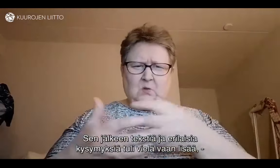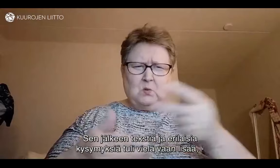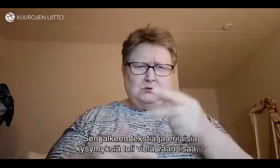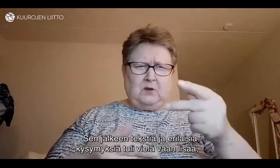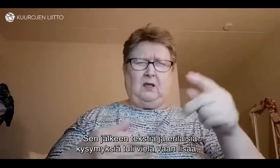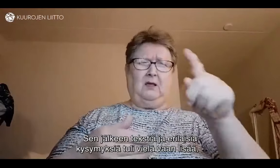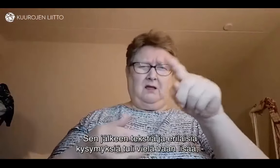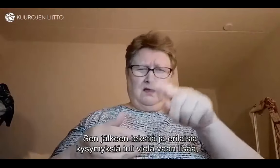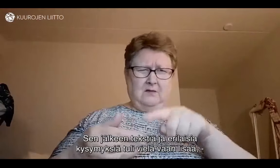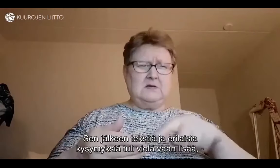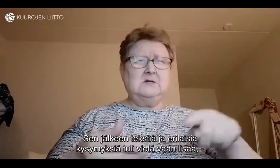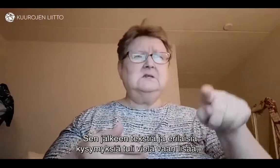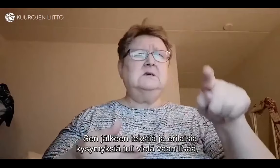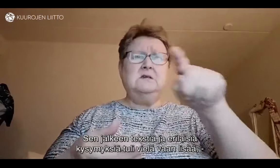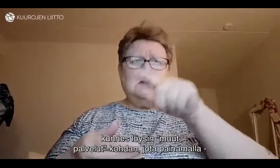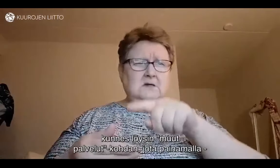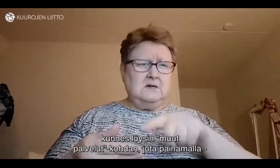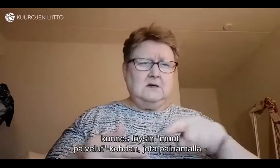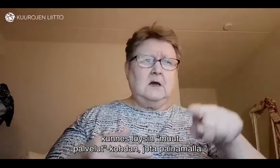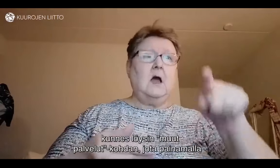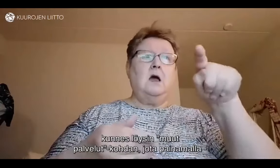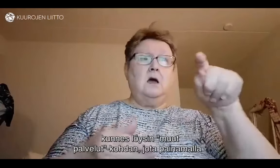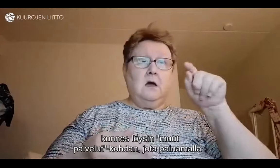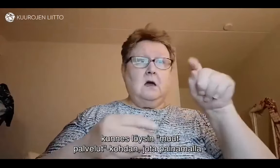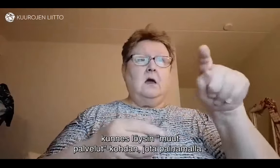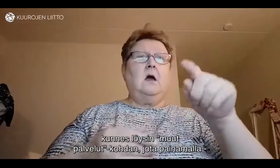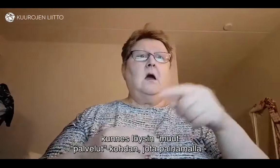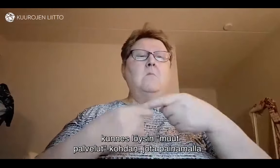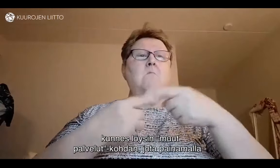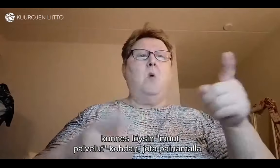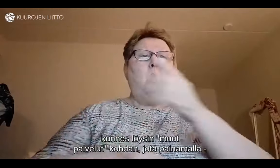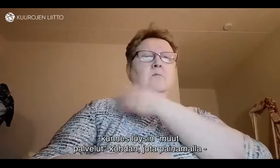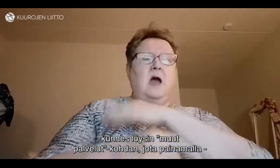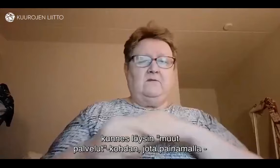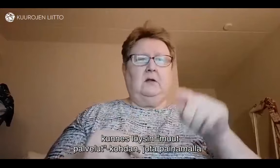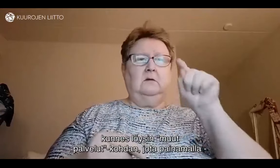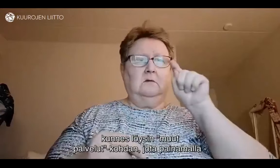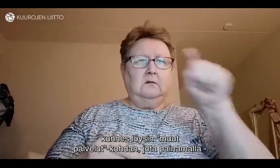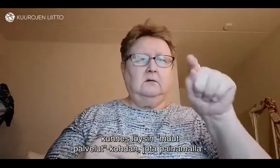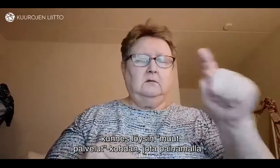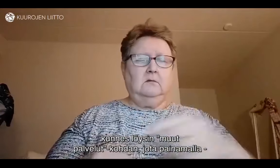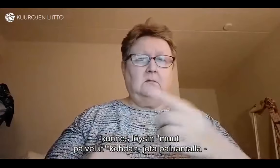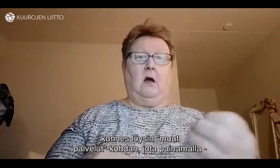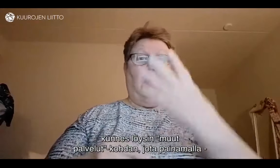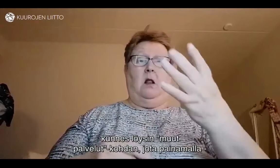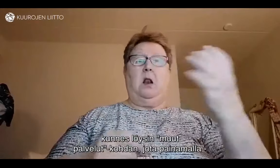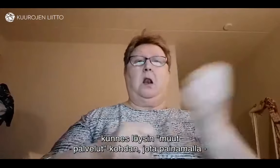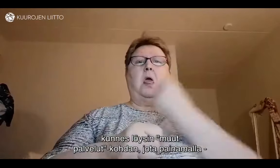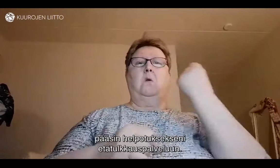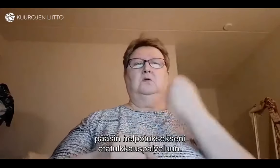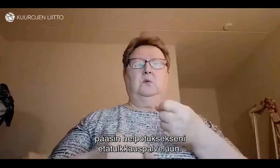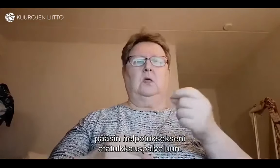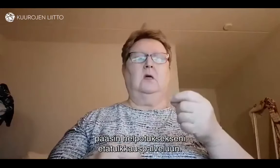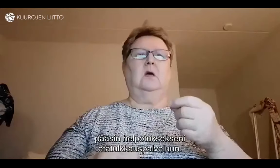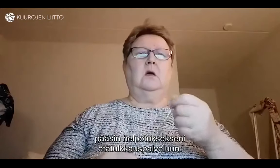sen jälkeen tekstiä ja erilaisia kysymyksiä tuli vielä vaan lisää, kunnes löysin muut